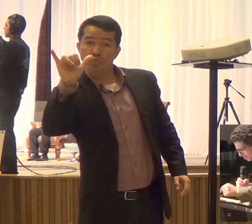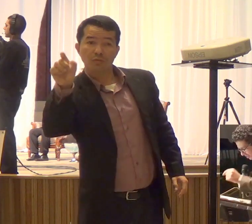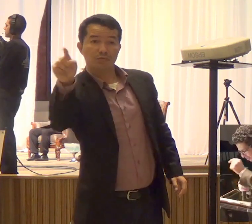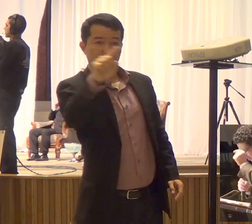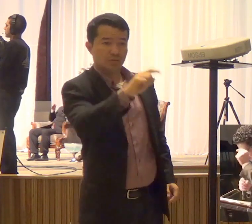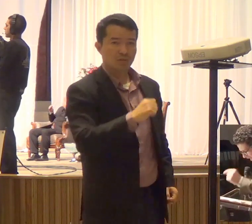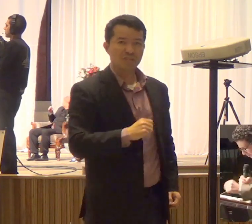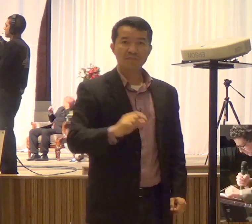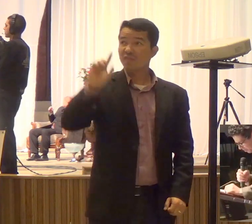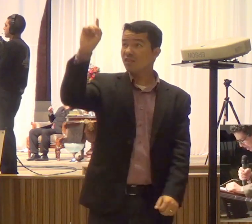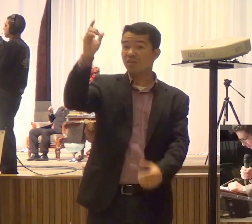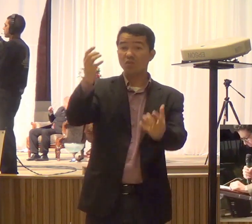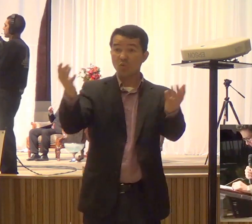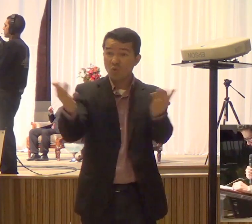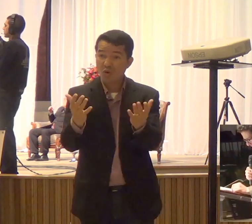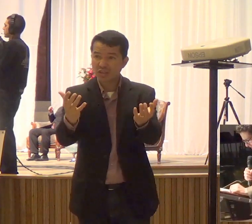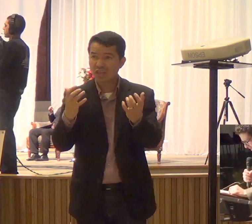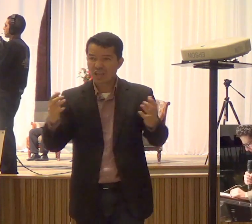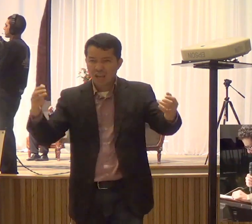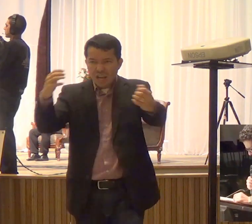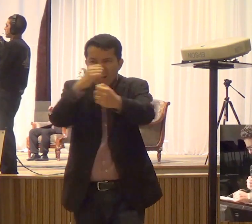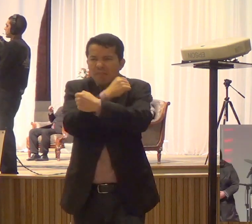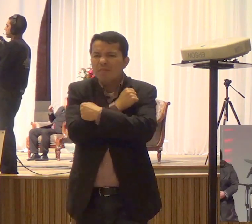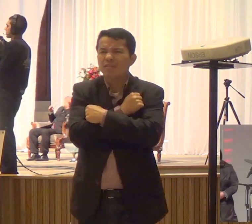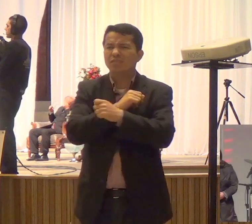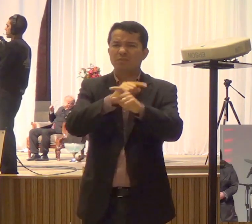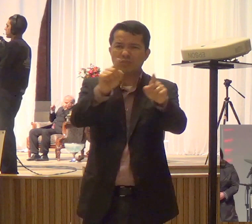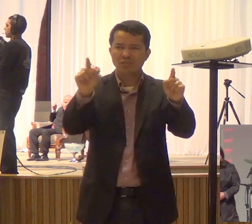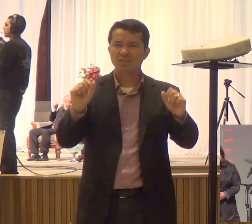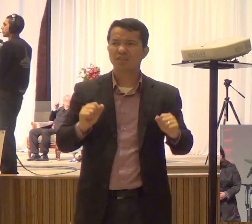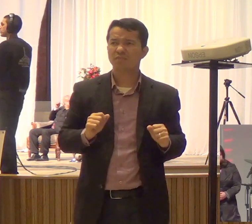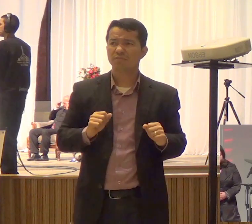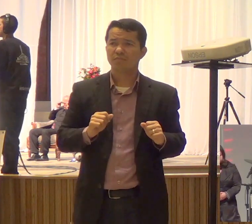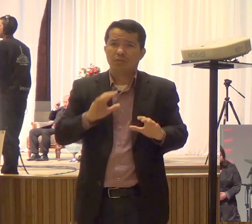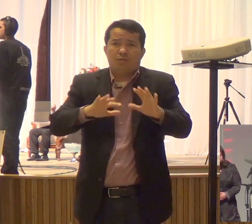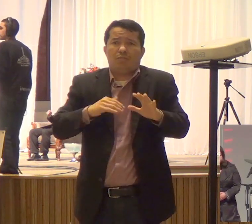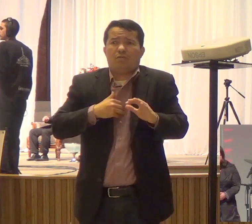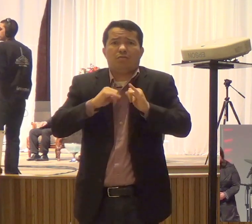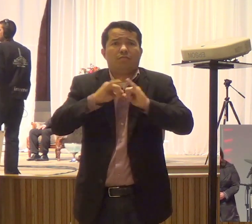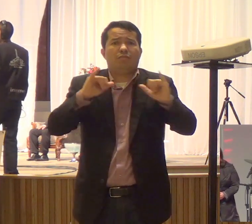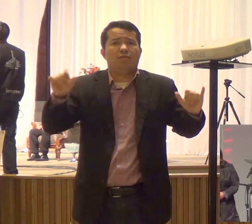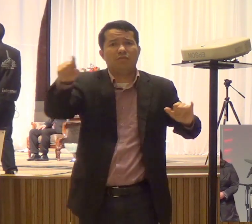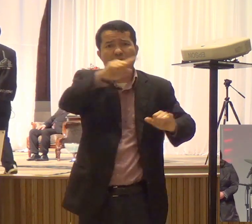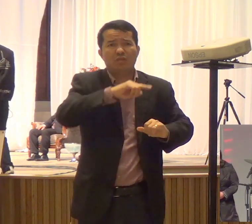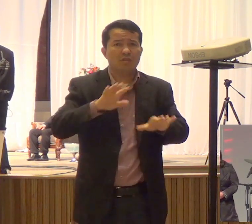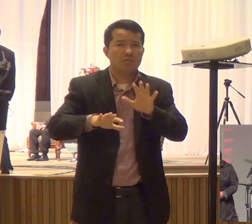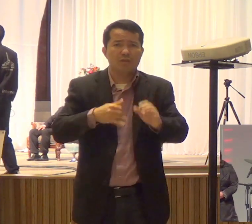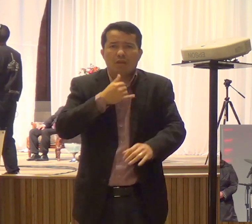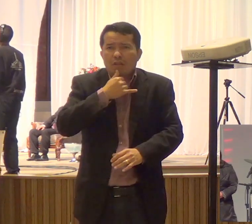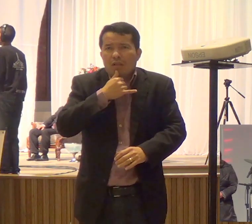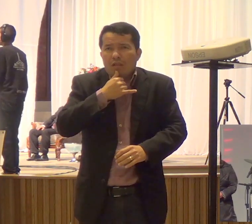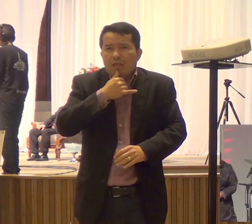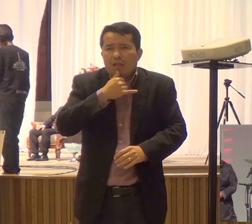hoje para te receber de braços abertos. E se talvez eu fale também com gente desanimada nessa noite, talvez você